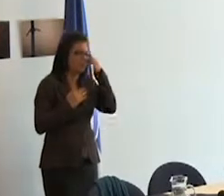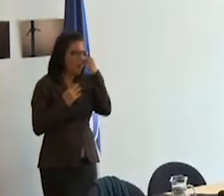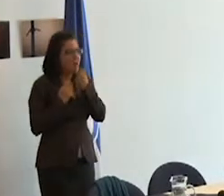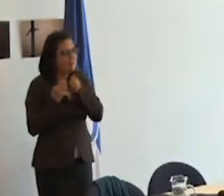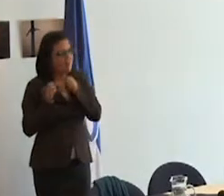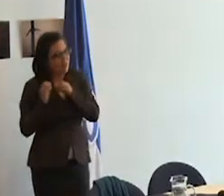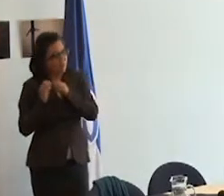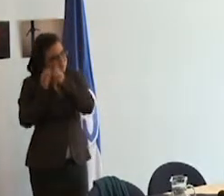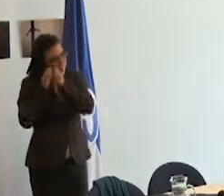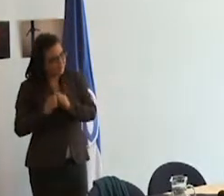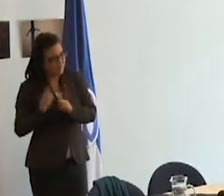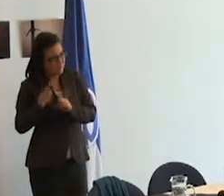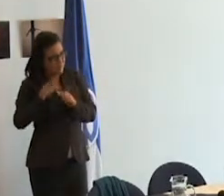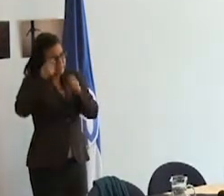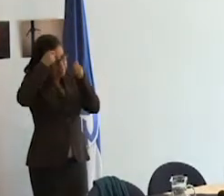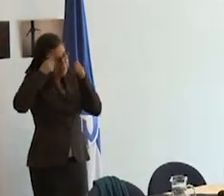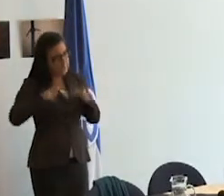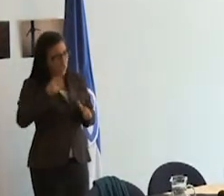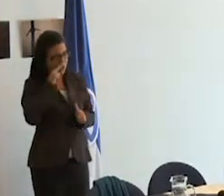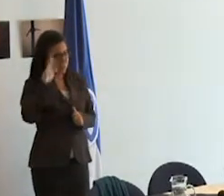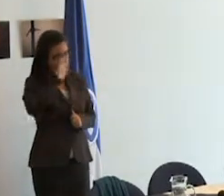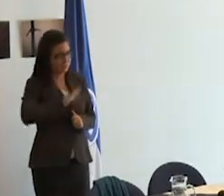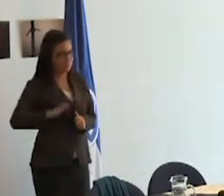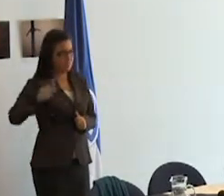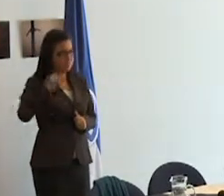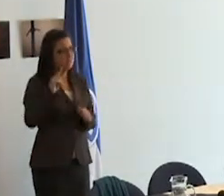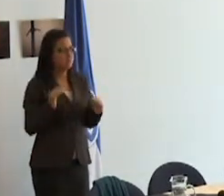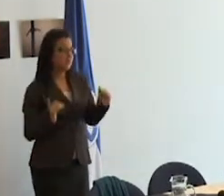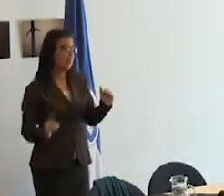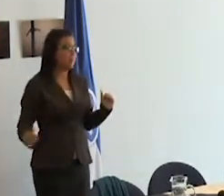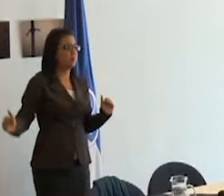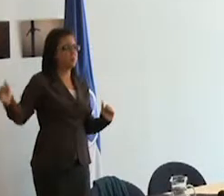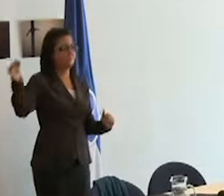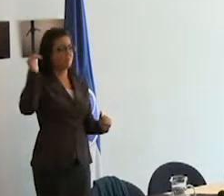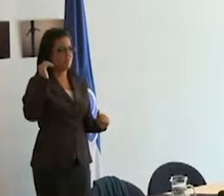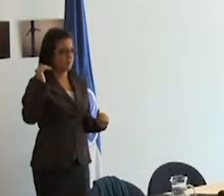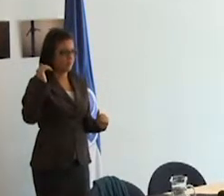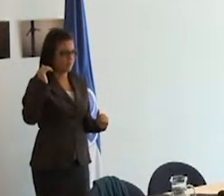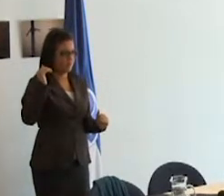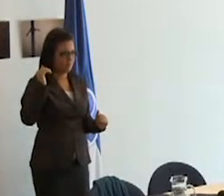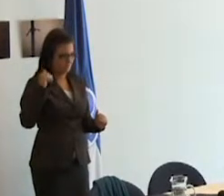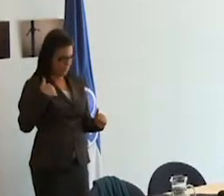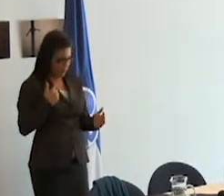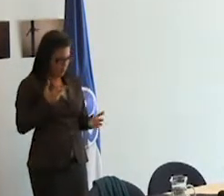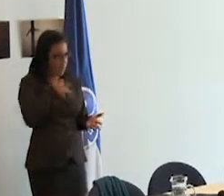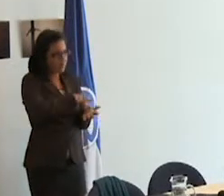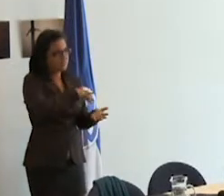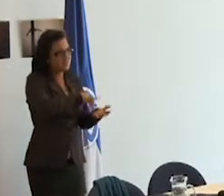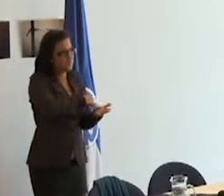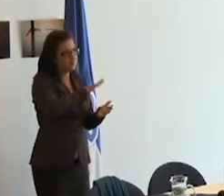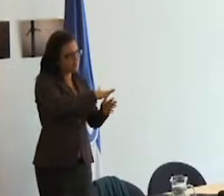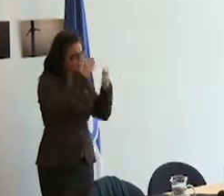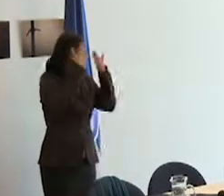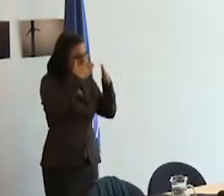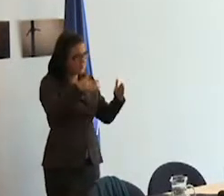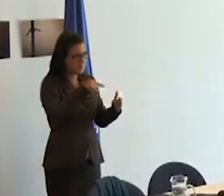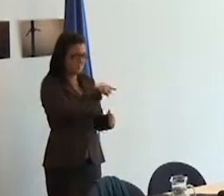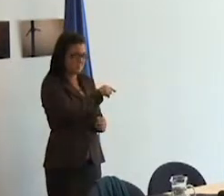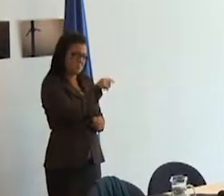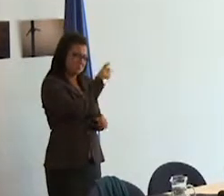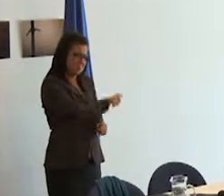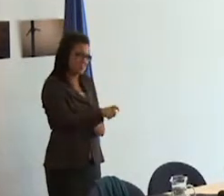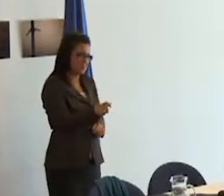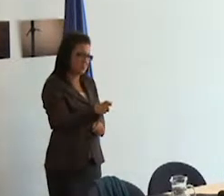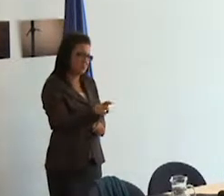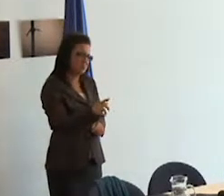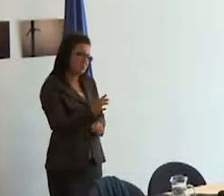estados-nación genera una suerte de homogenización y alguna participación de tipo democrático entre los habitantes, aunque